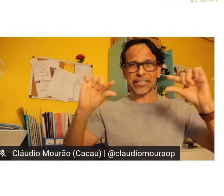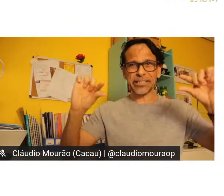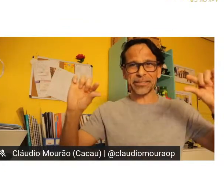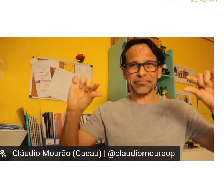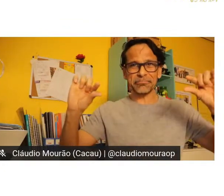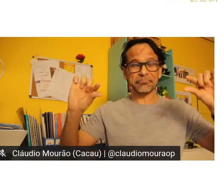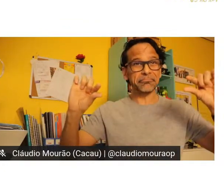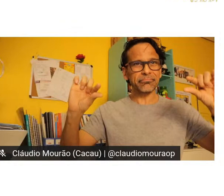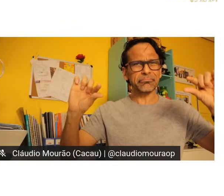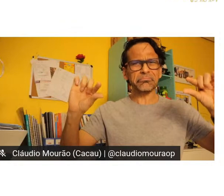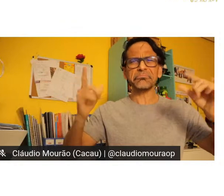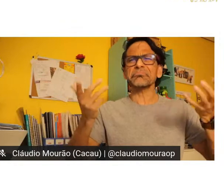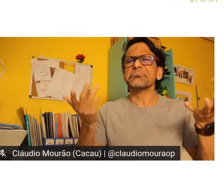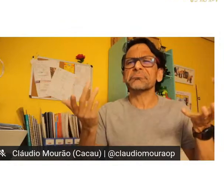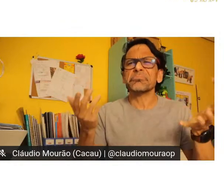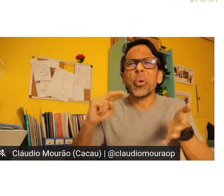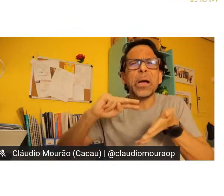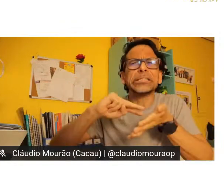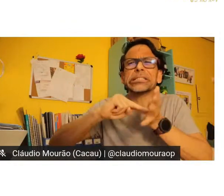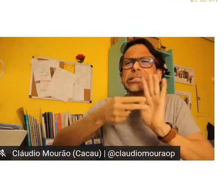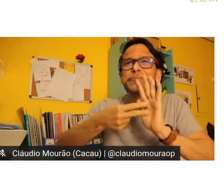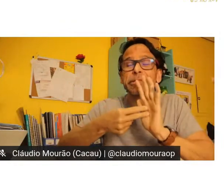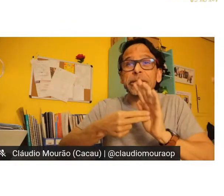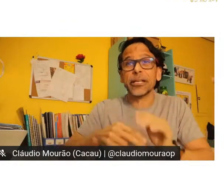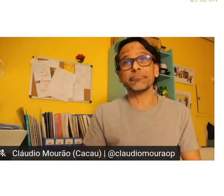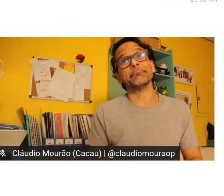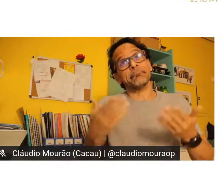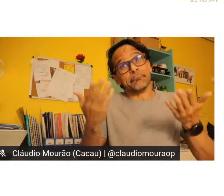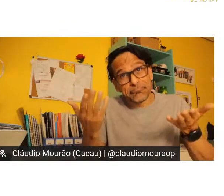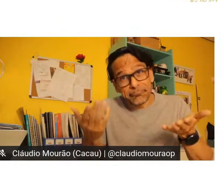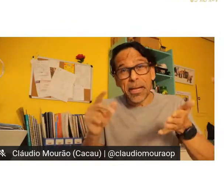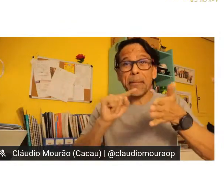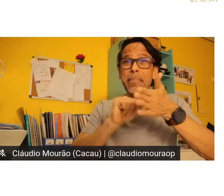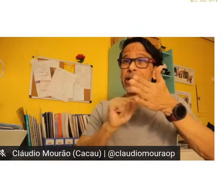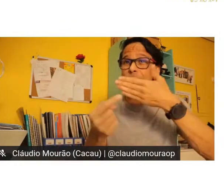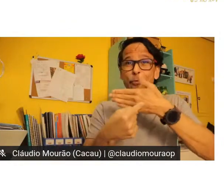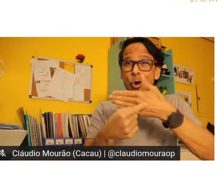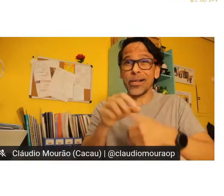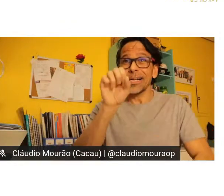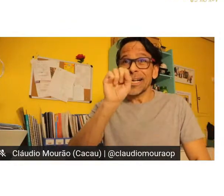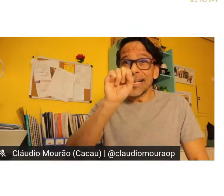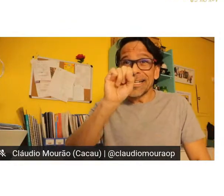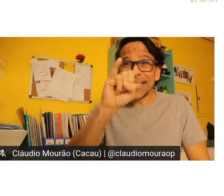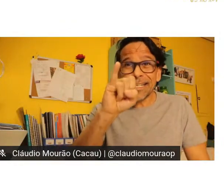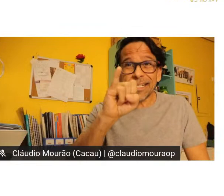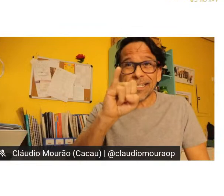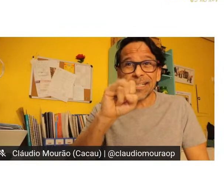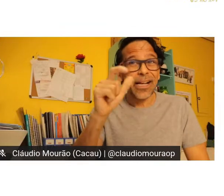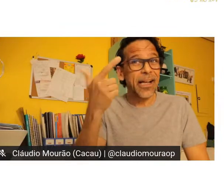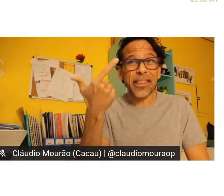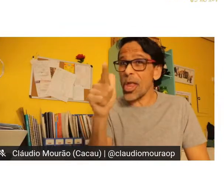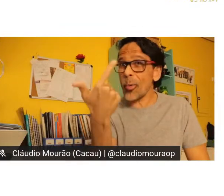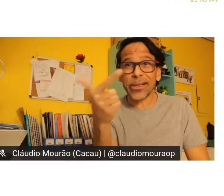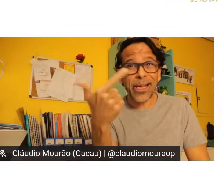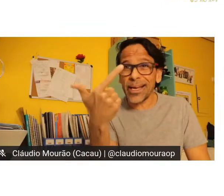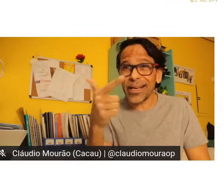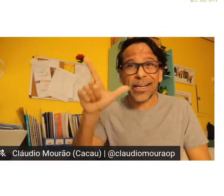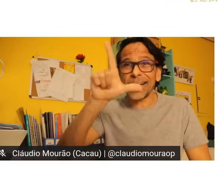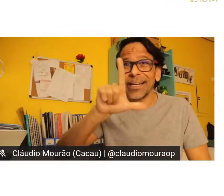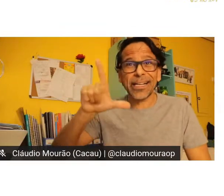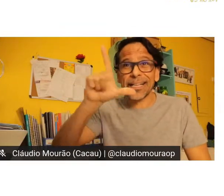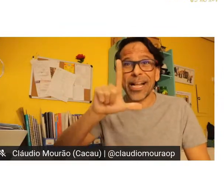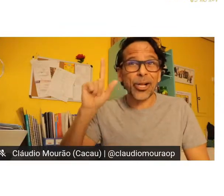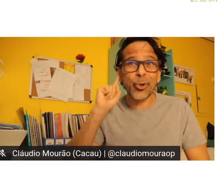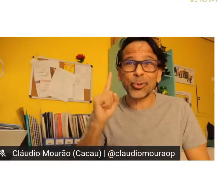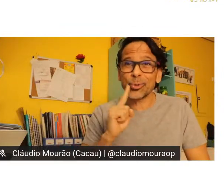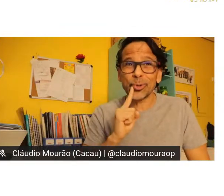ou não a tô respira lá respiro essa questão é Então essas pessoas está carregada é